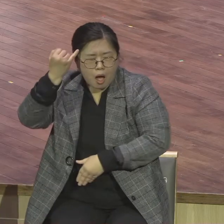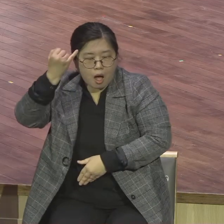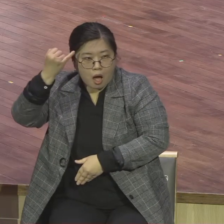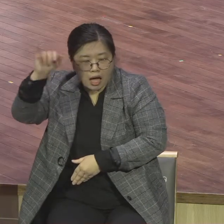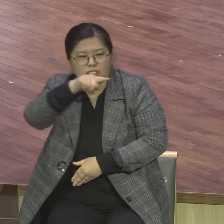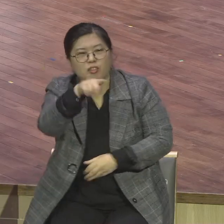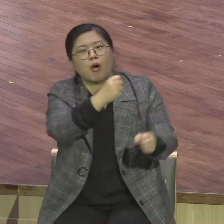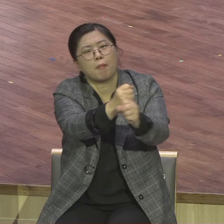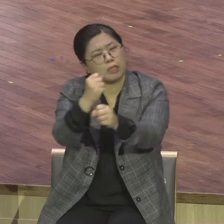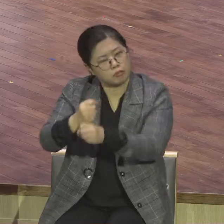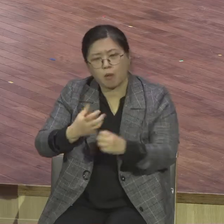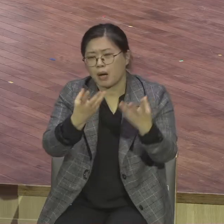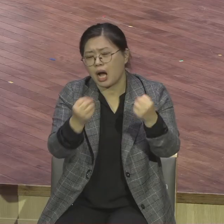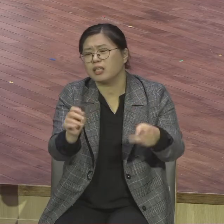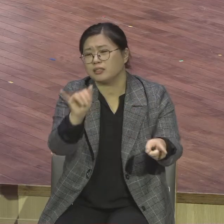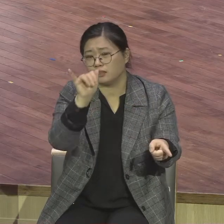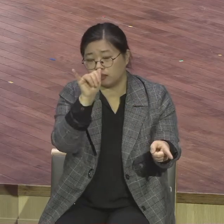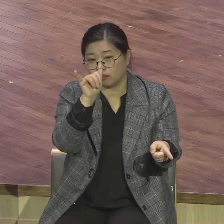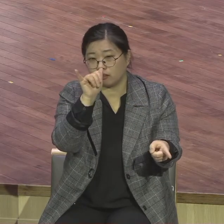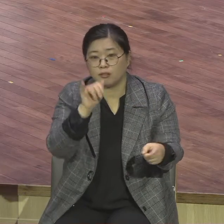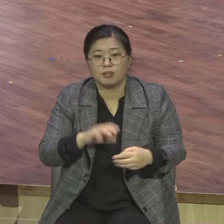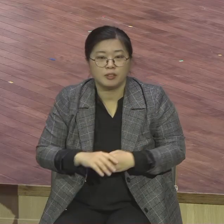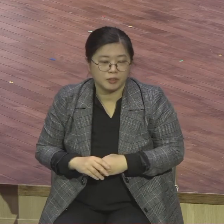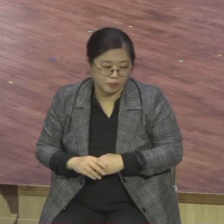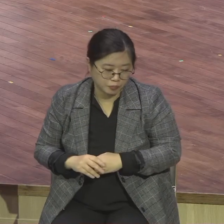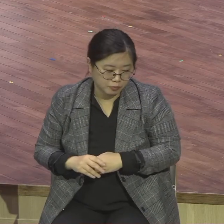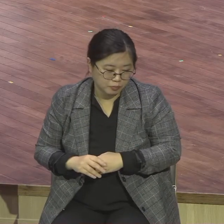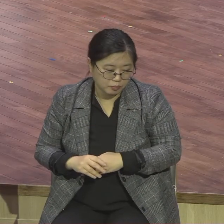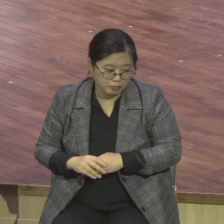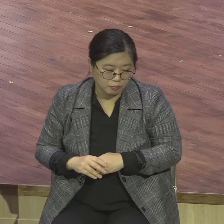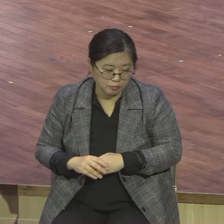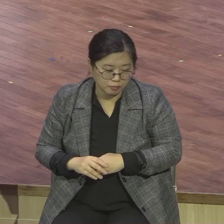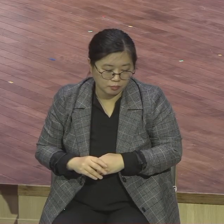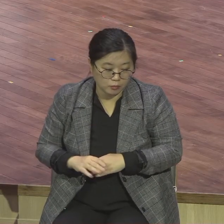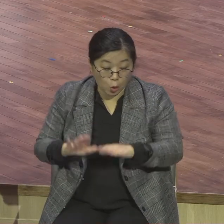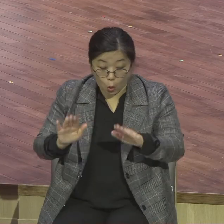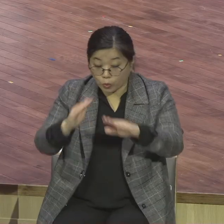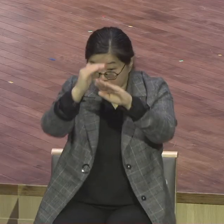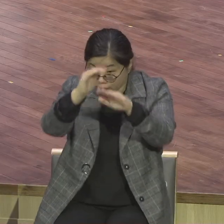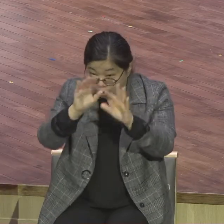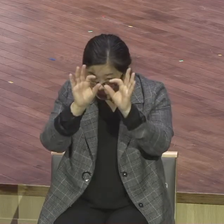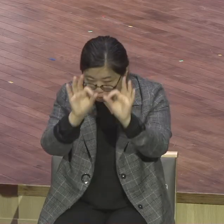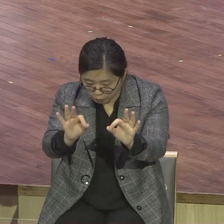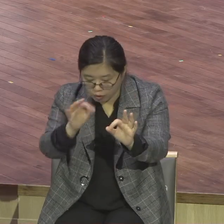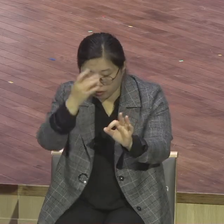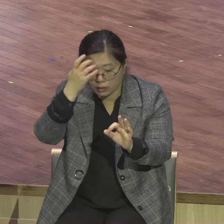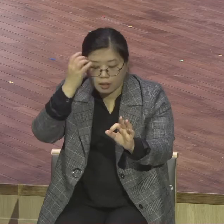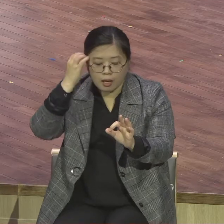자에게는 풍성하게 주시고 주저함 없이 주실 뿐만 아니라 끝까지